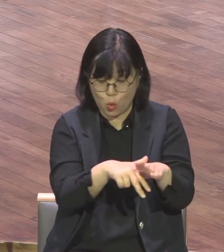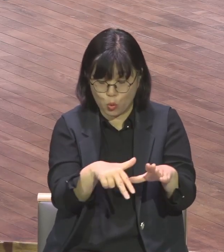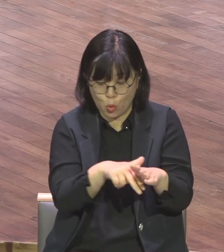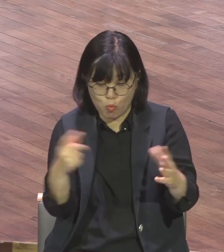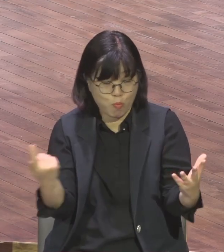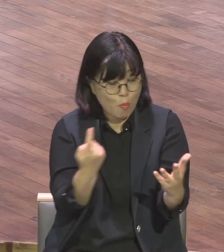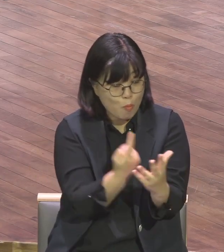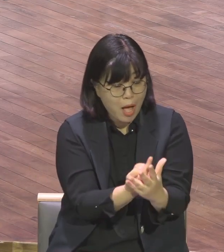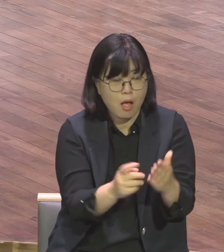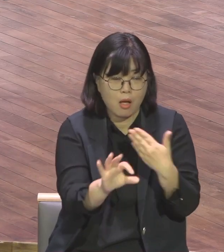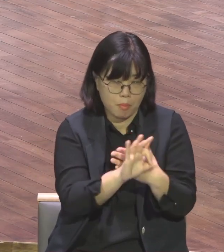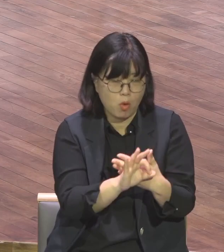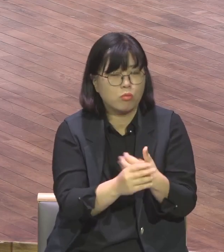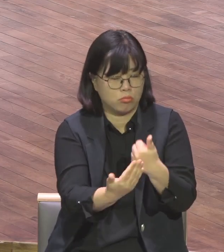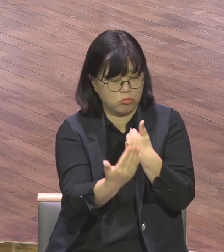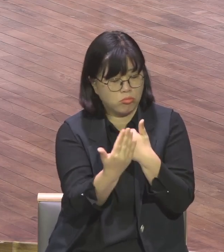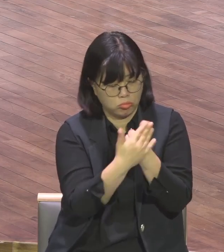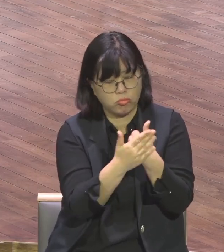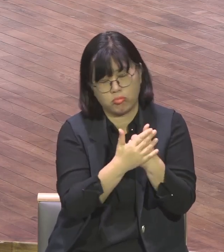그렇잖아요.